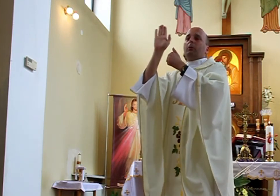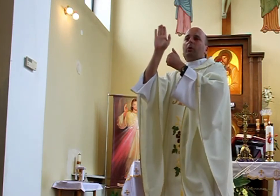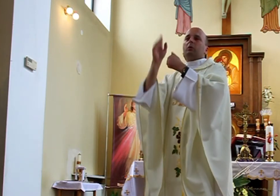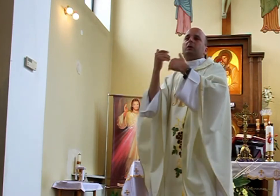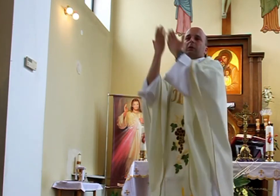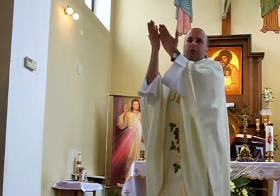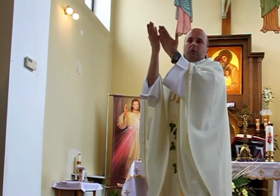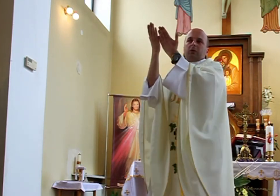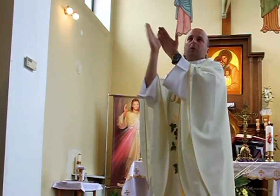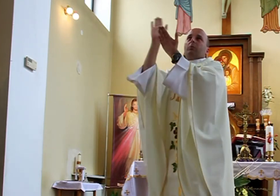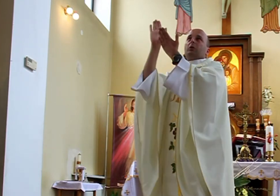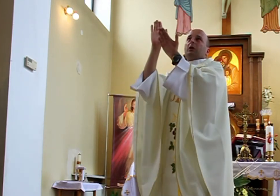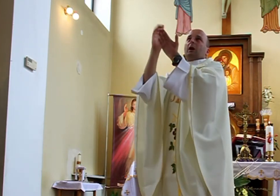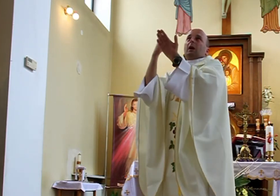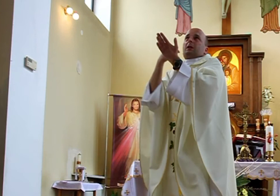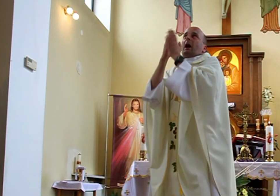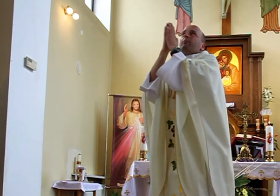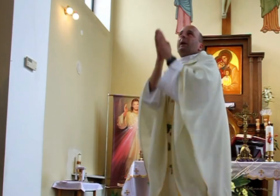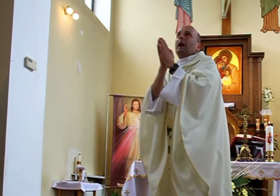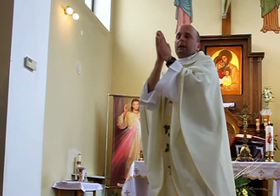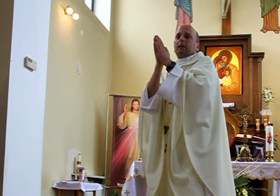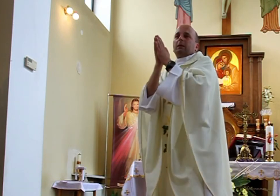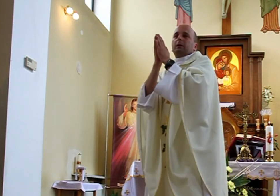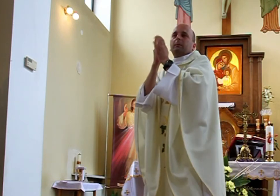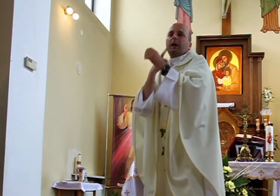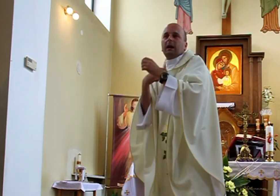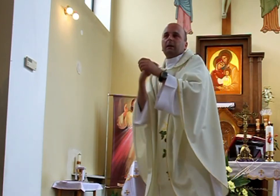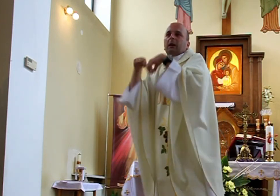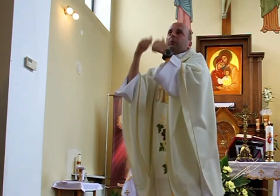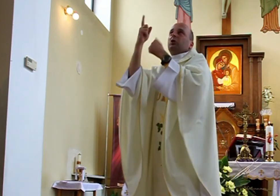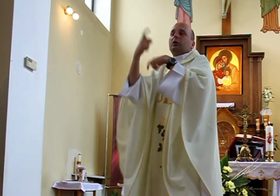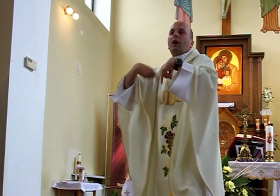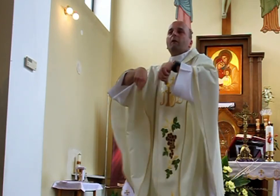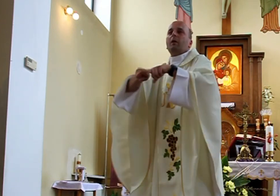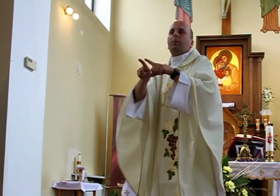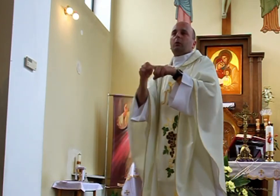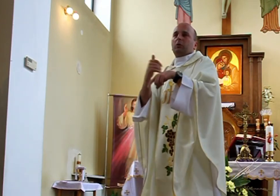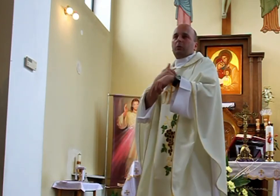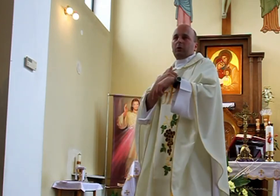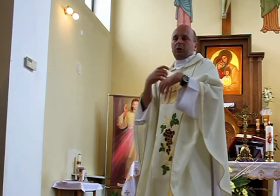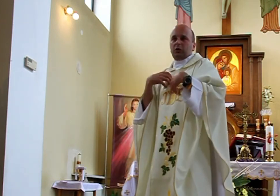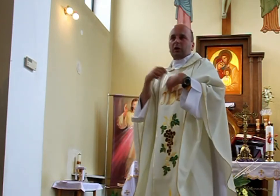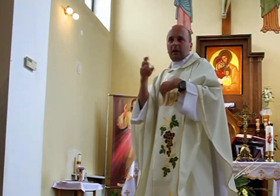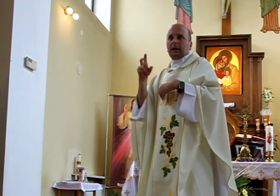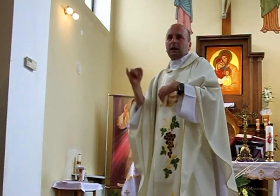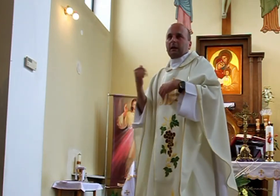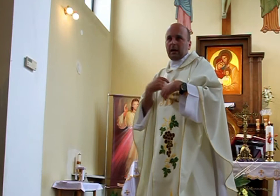Bogu zanosić. Boże, ja pragnę, abyś Ty wypełnił moje życie tak, jak ja